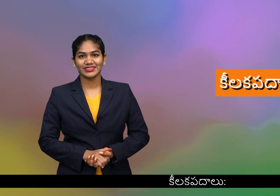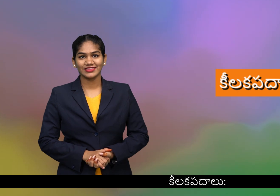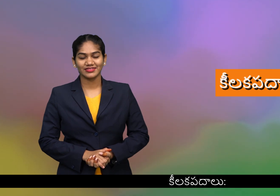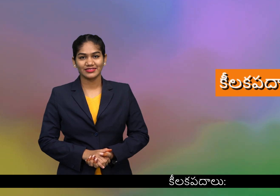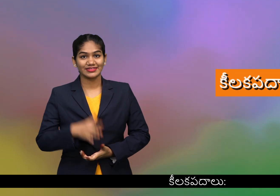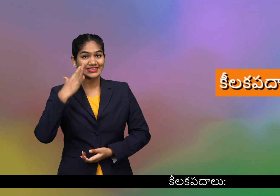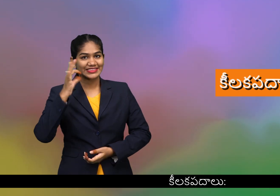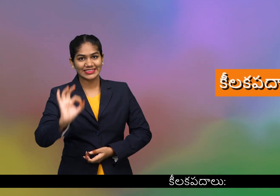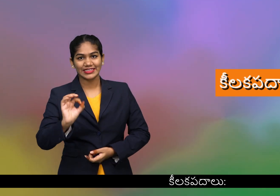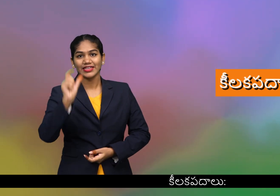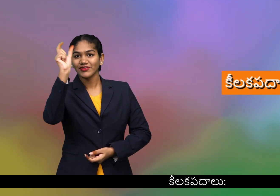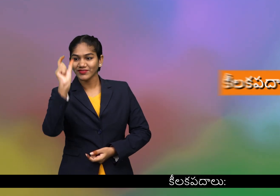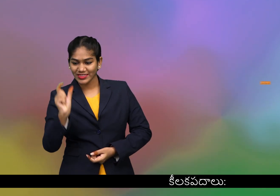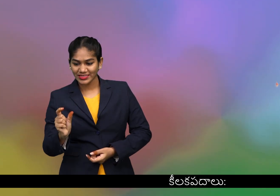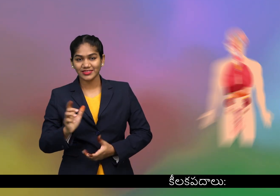కీలక పదాలు: